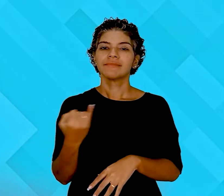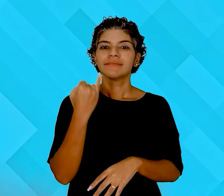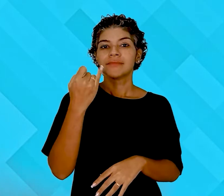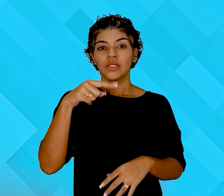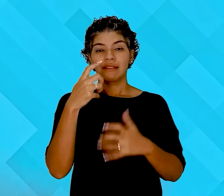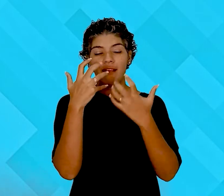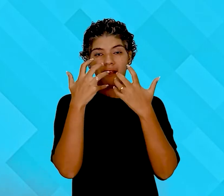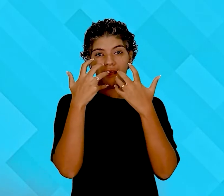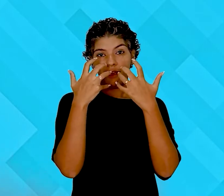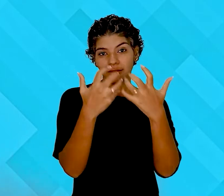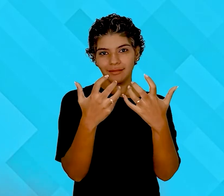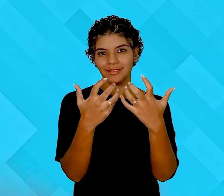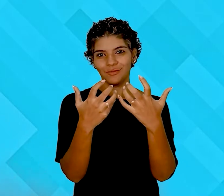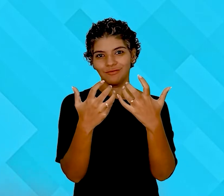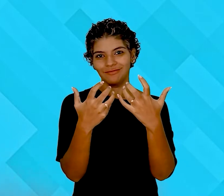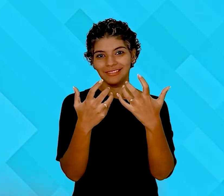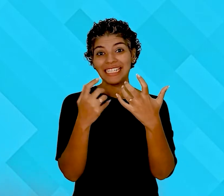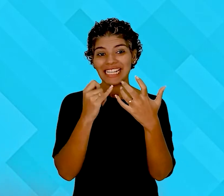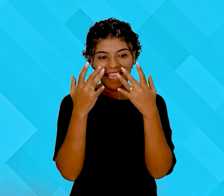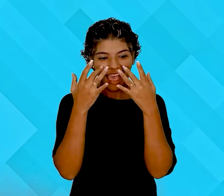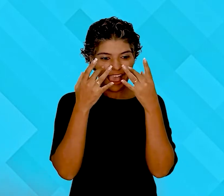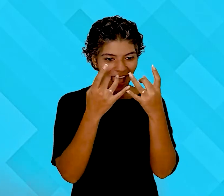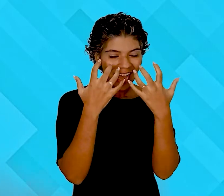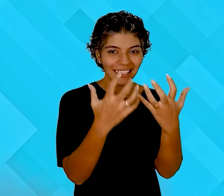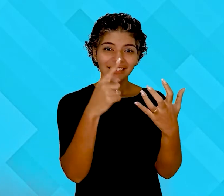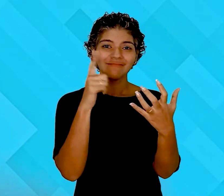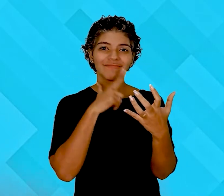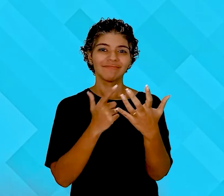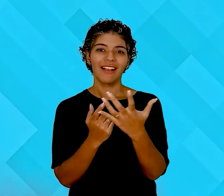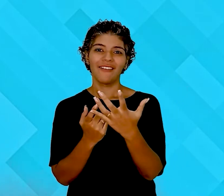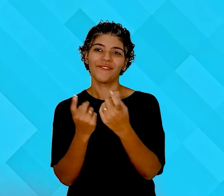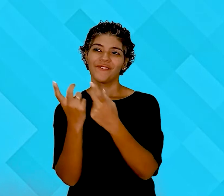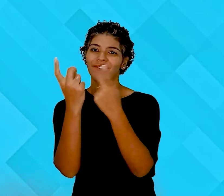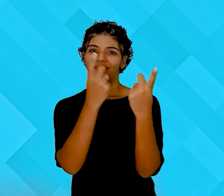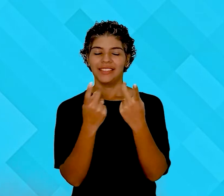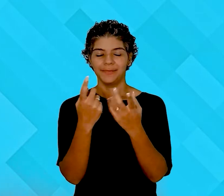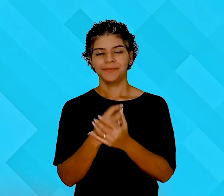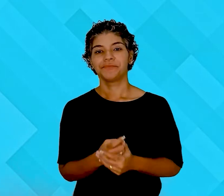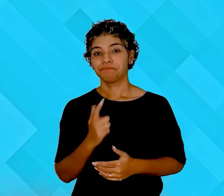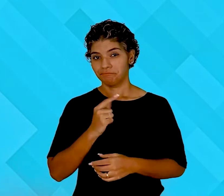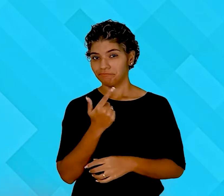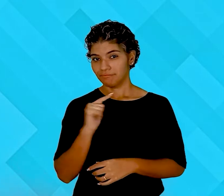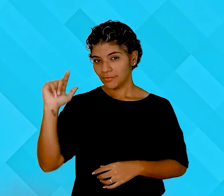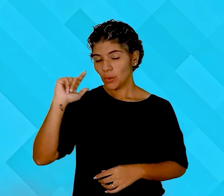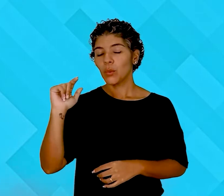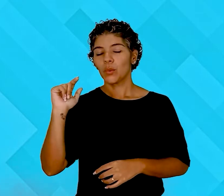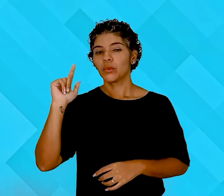Redes, traz-se uma frase que eu gosto muito já há muitos anos, mas que finalmente chegou ao público um pouco